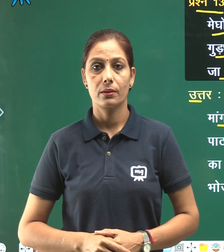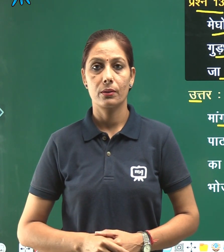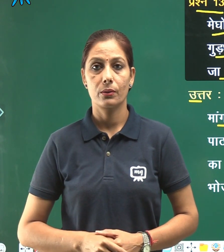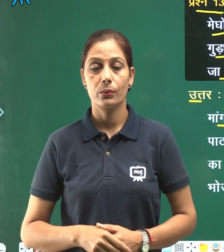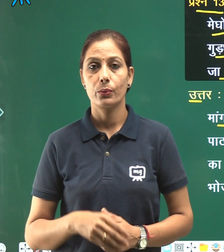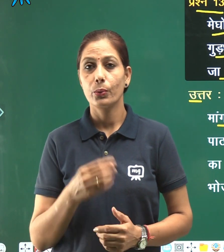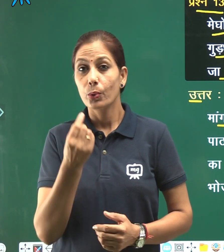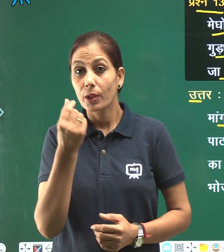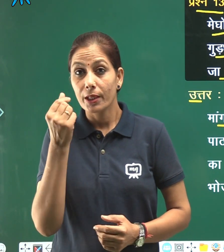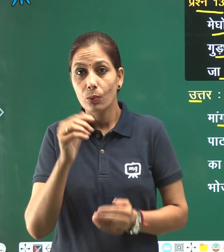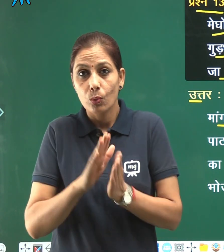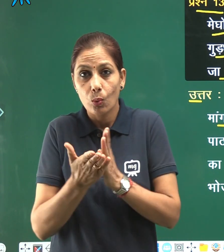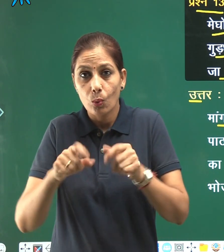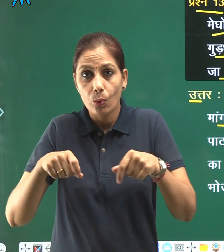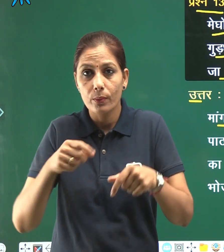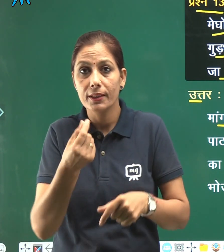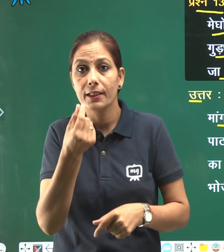गेहूं को